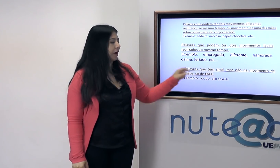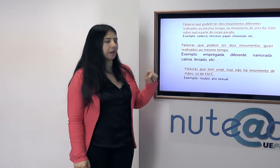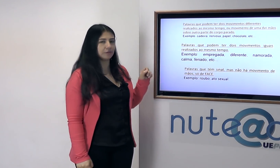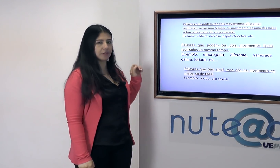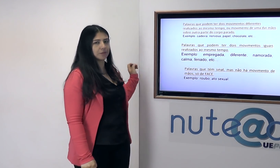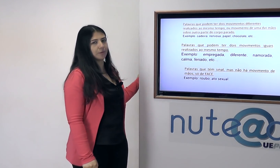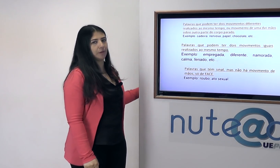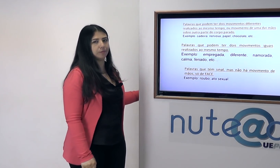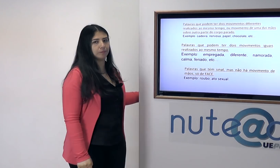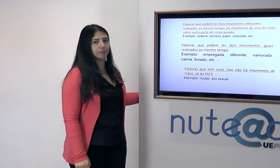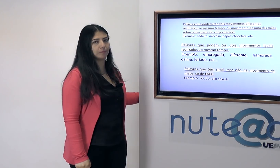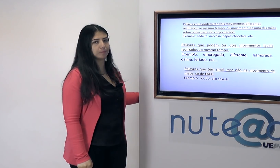ato sexual.